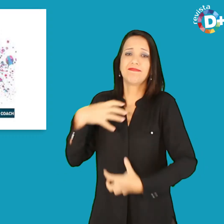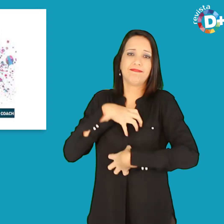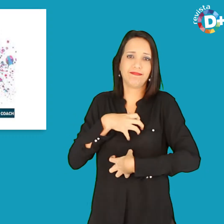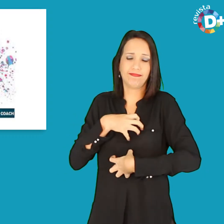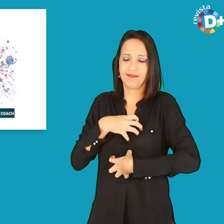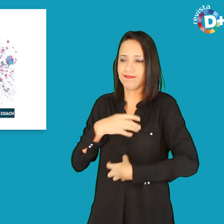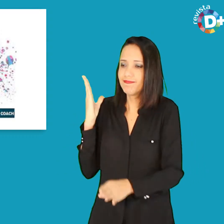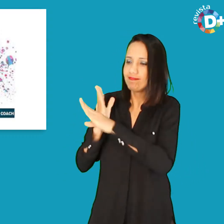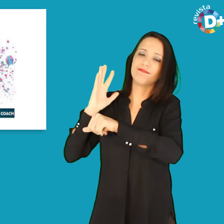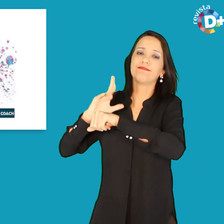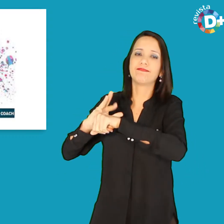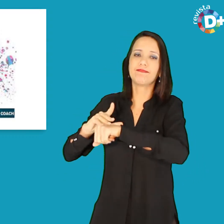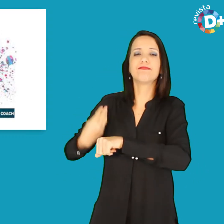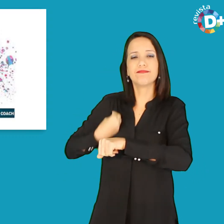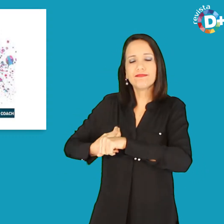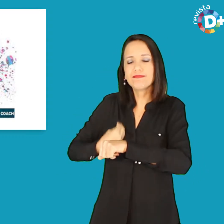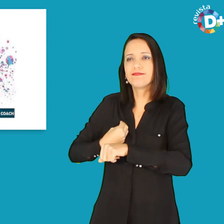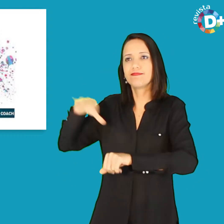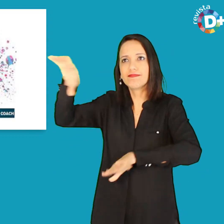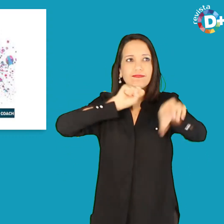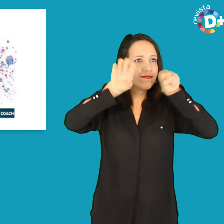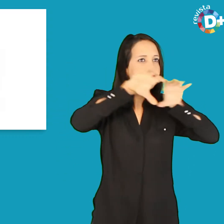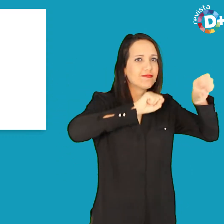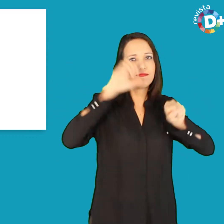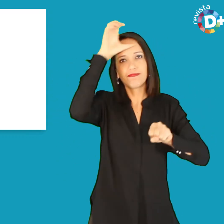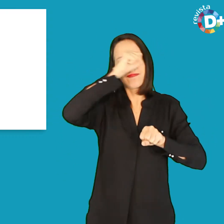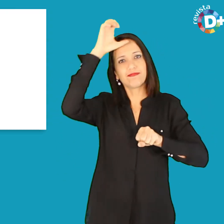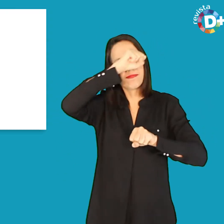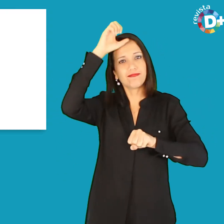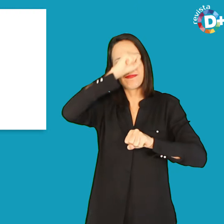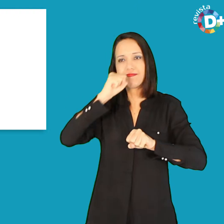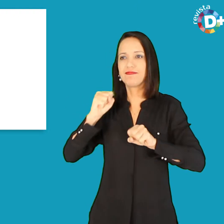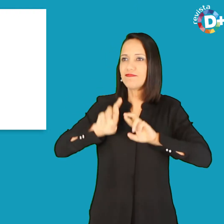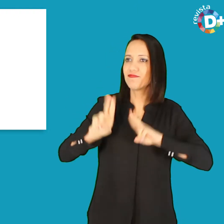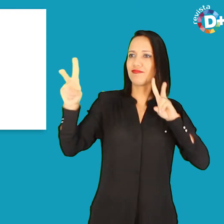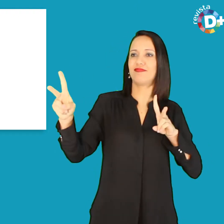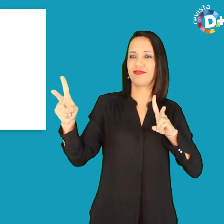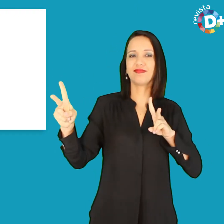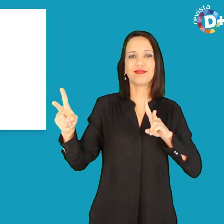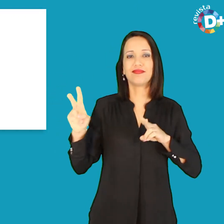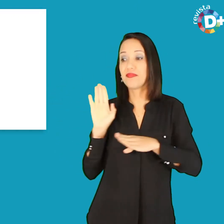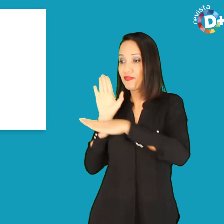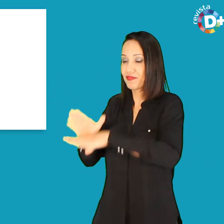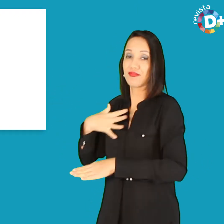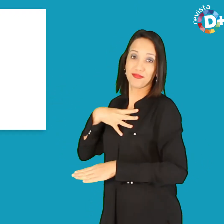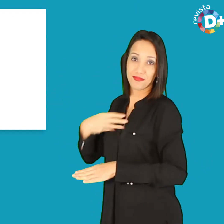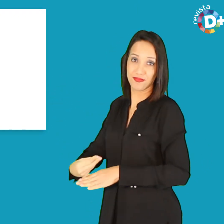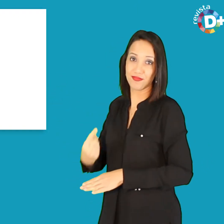obter conhecimento, estudar e aprender a lidar com o diferente, para ajudar minha filha com um único